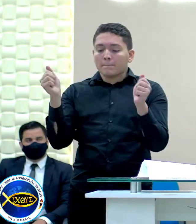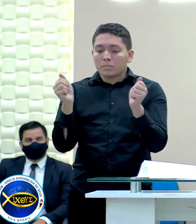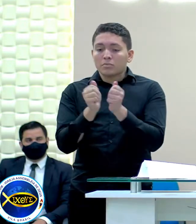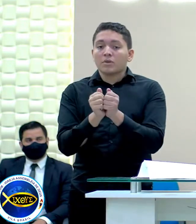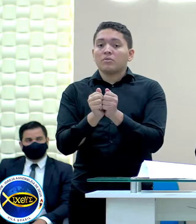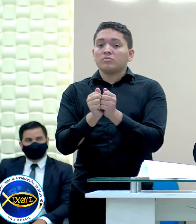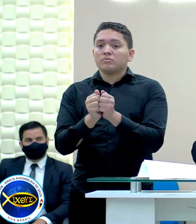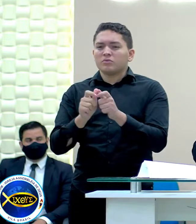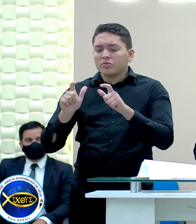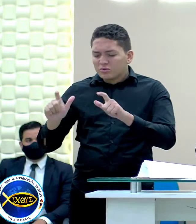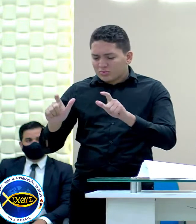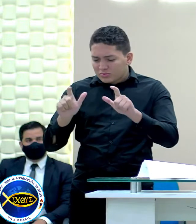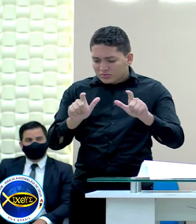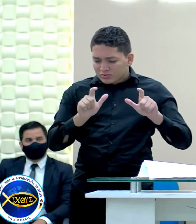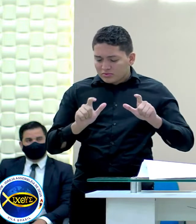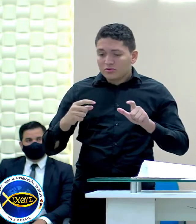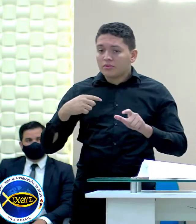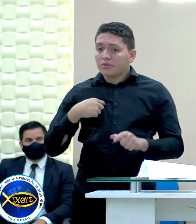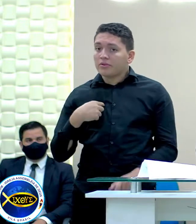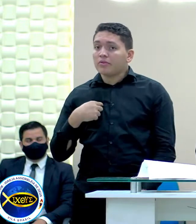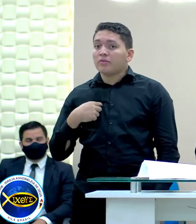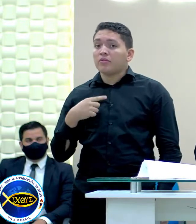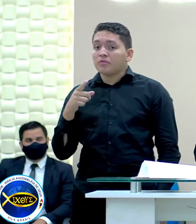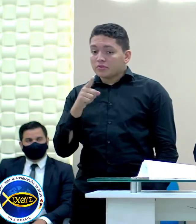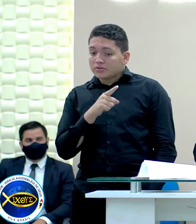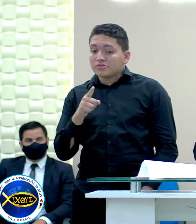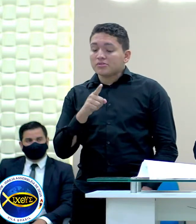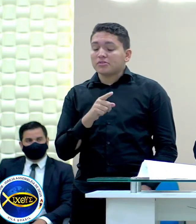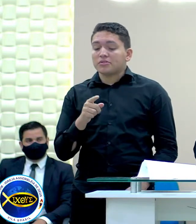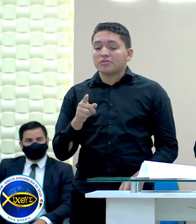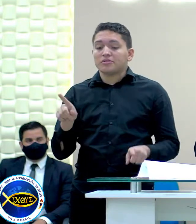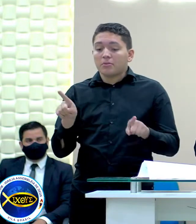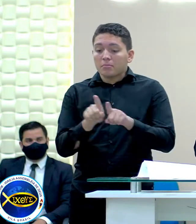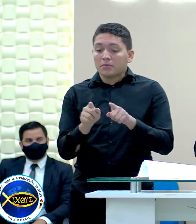eu esteja, estejais vós também.